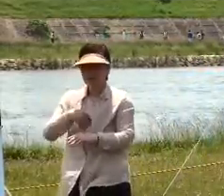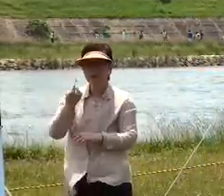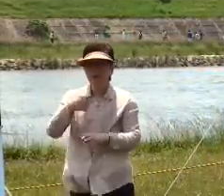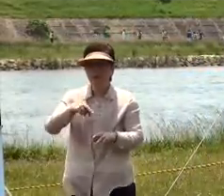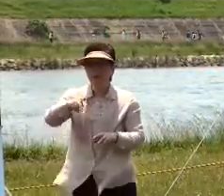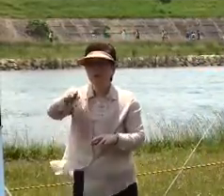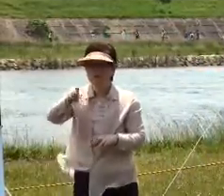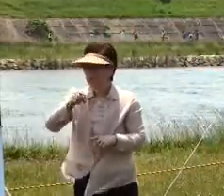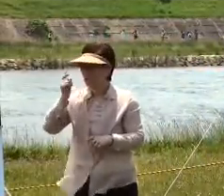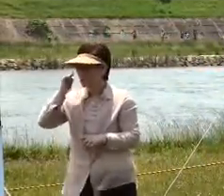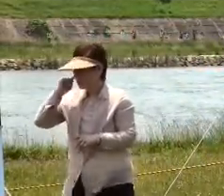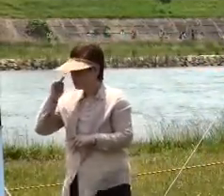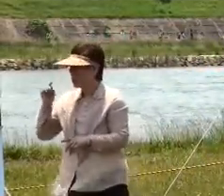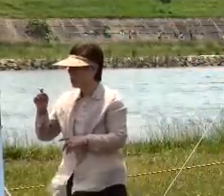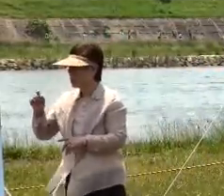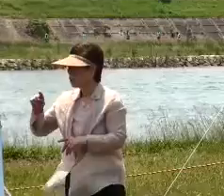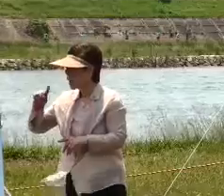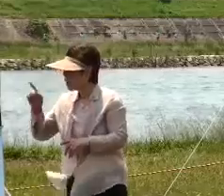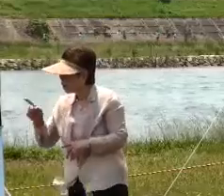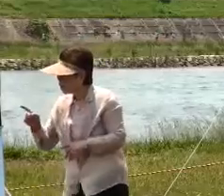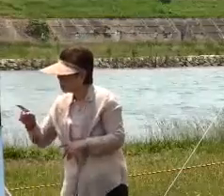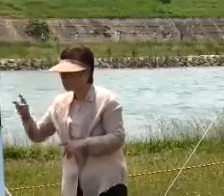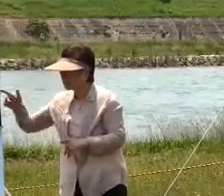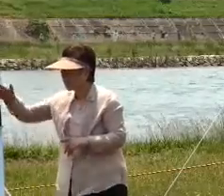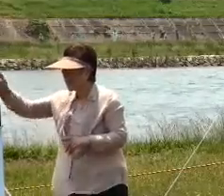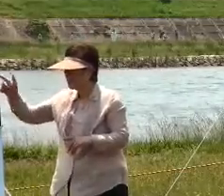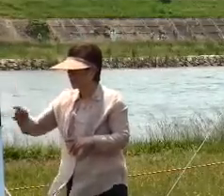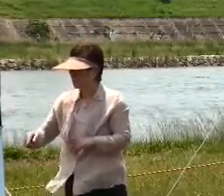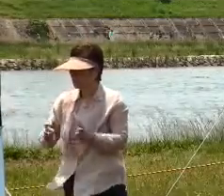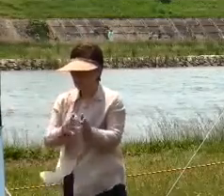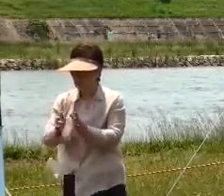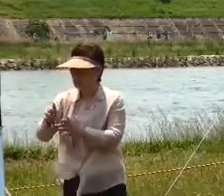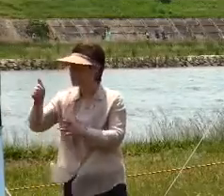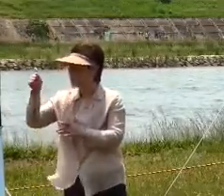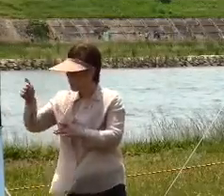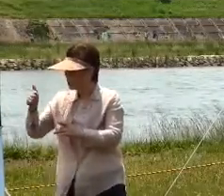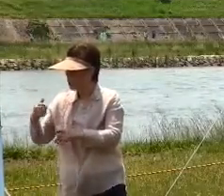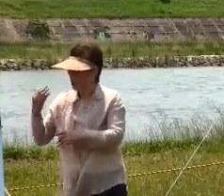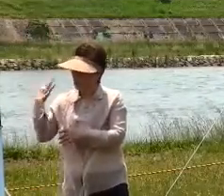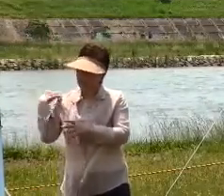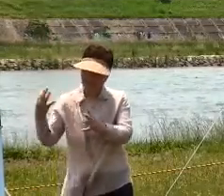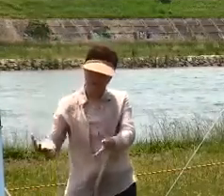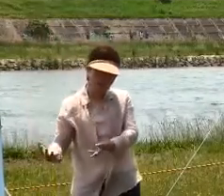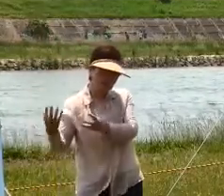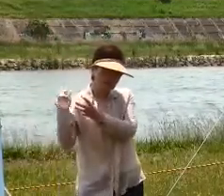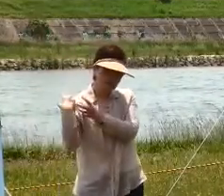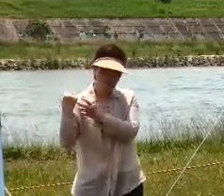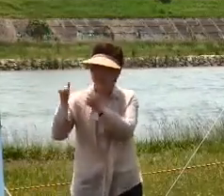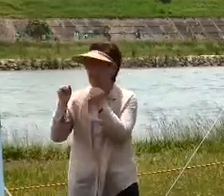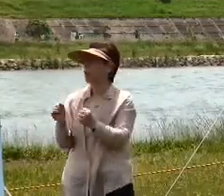ないよ。イエス様の肩に担がれてる。ね？